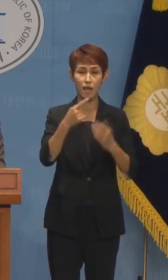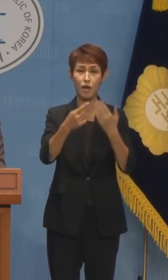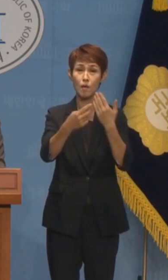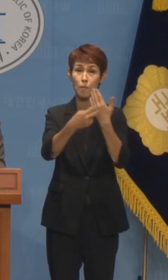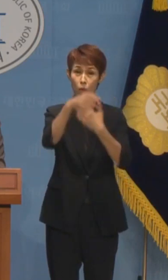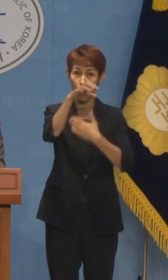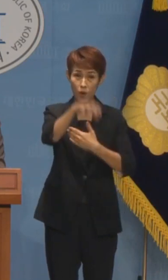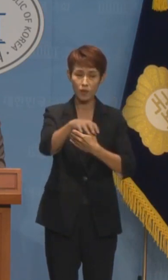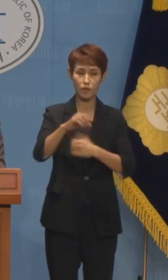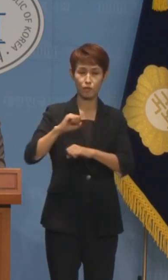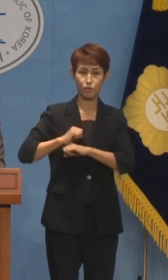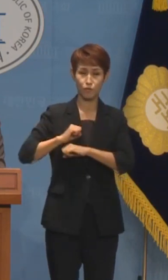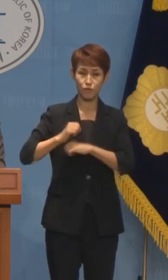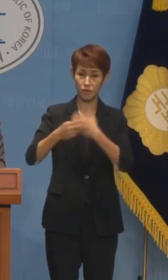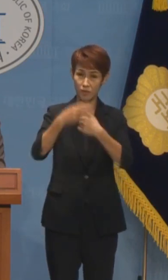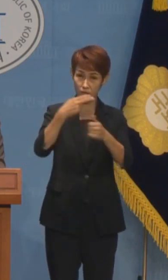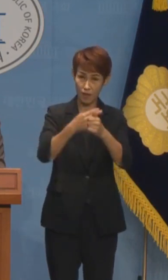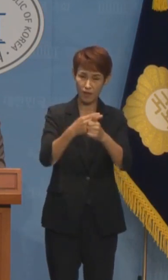명을 부대로